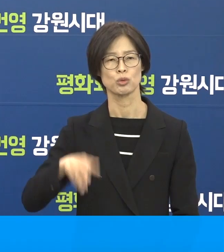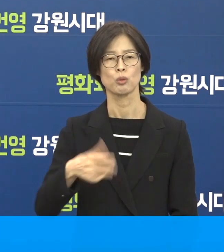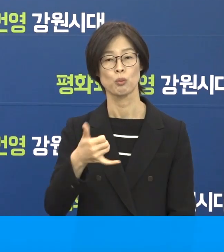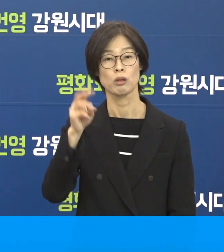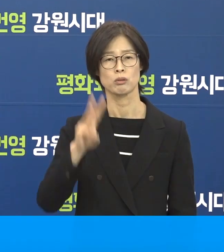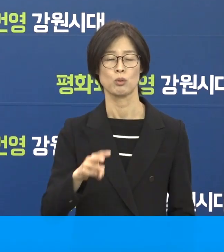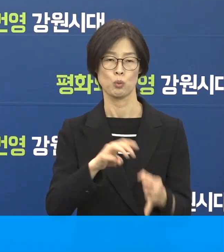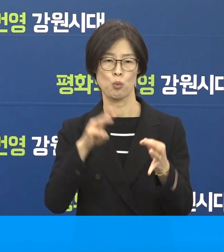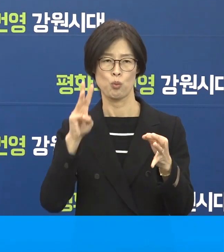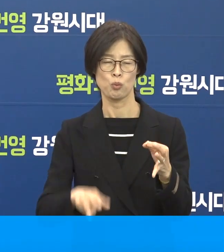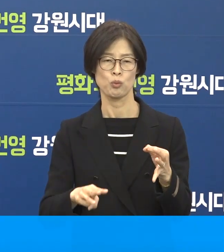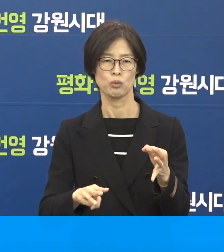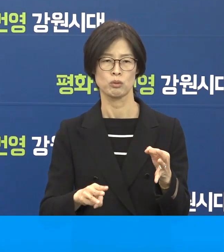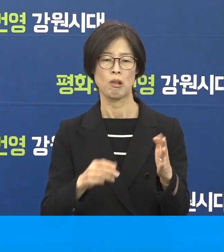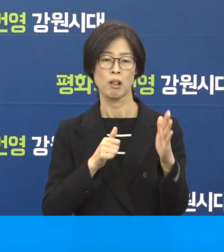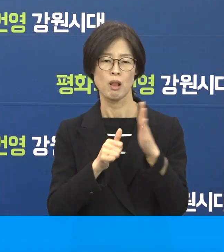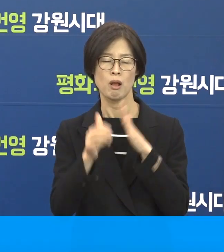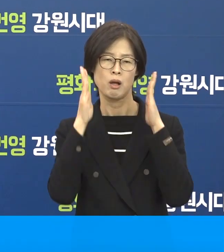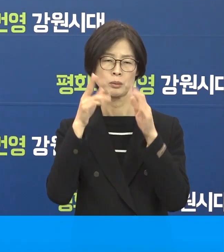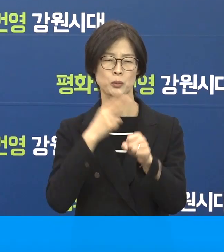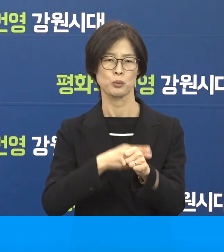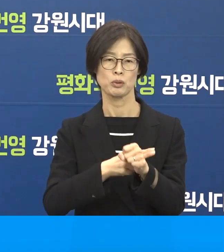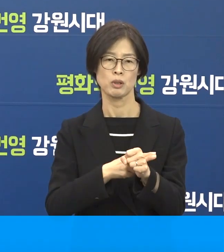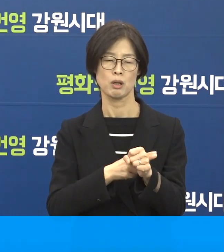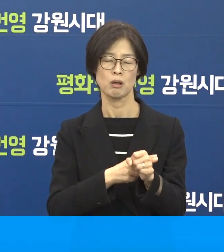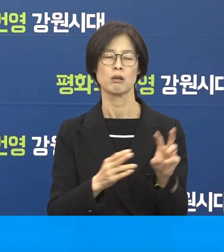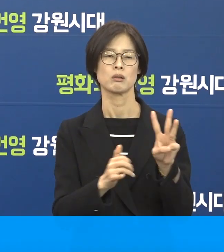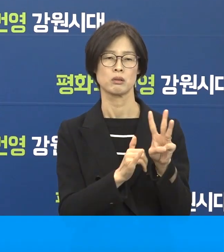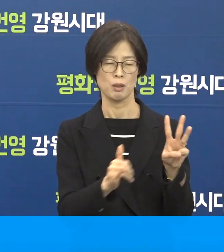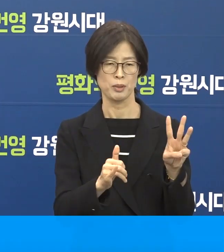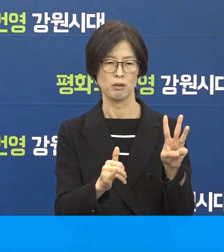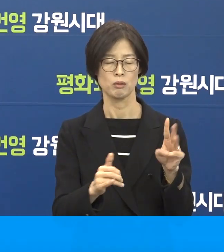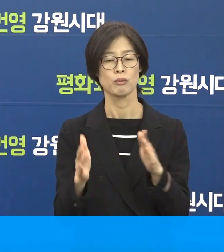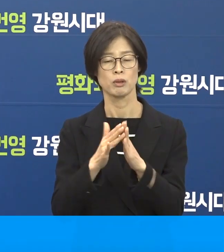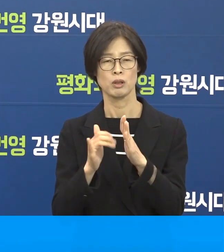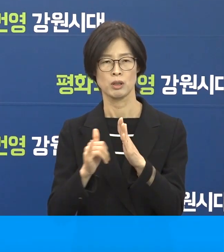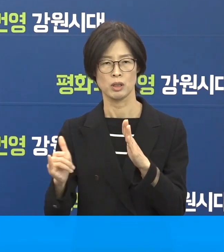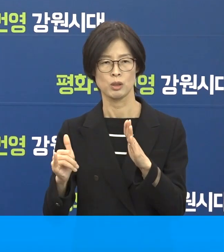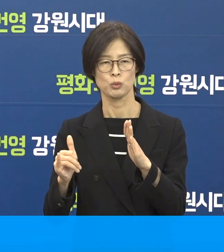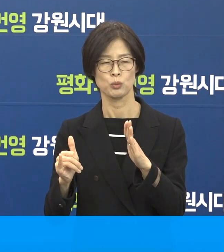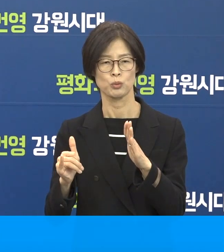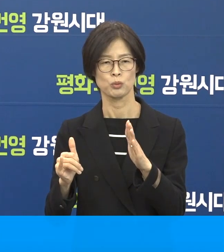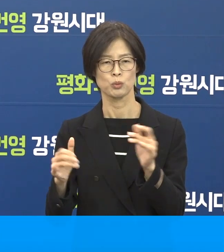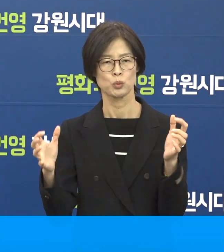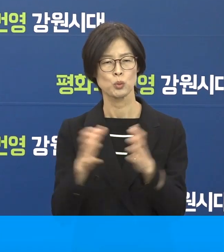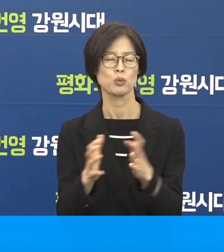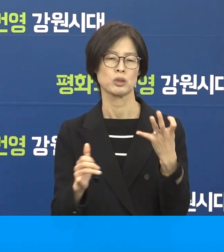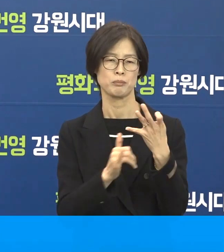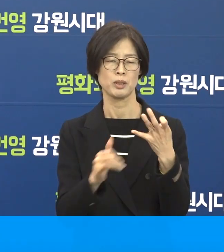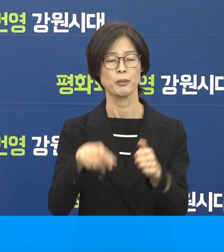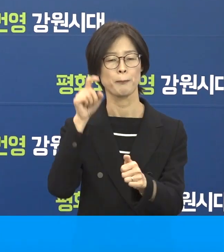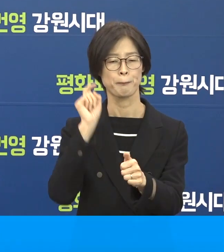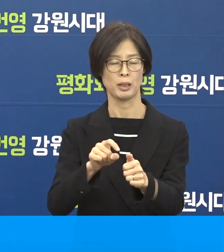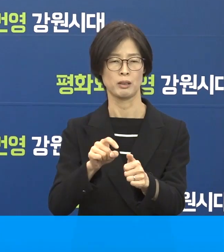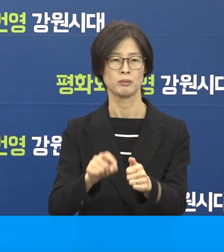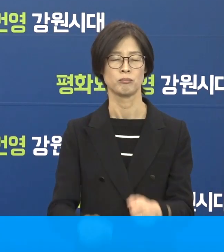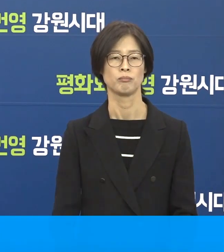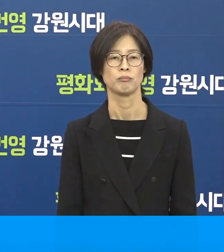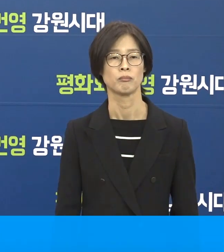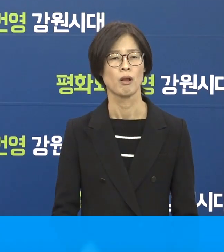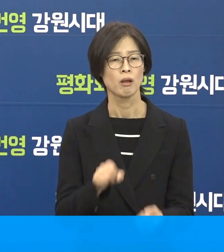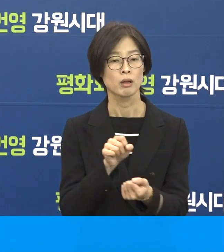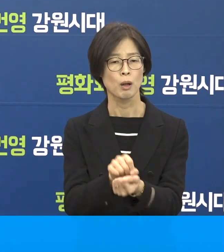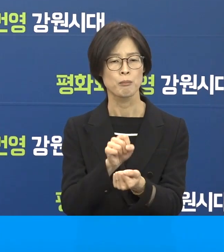화천, 홍천에 거주하는 학습지 교사 3명과 가족 등총 14명이 확진되었습니다.